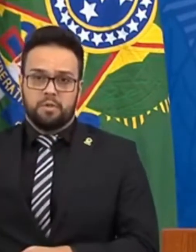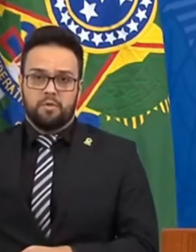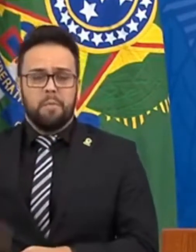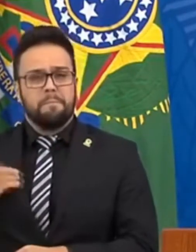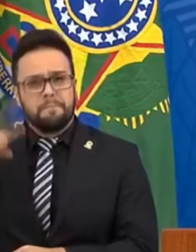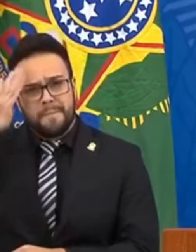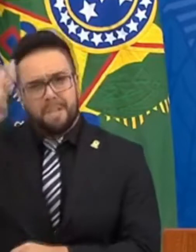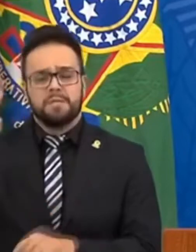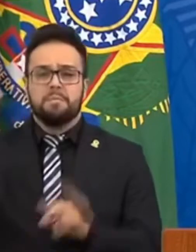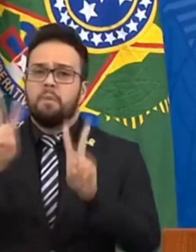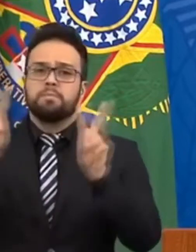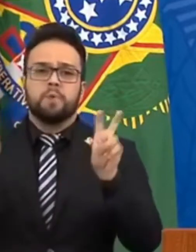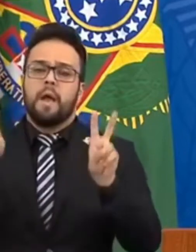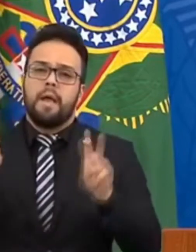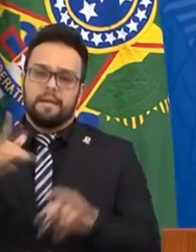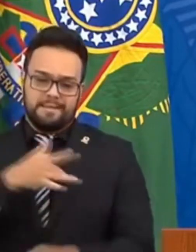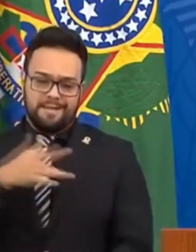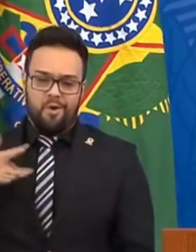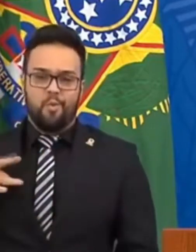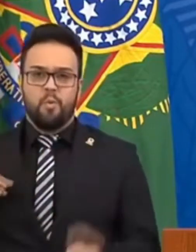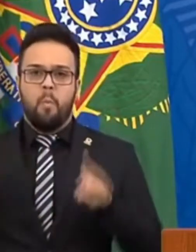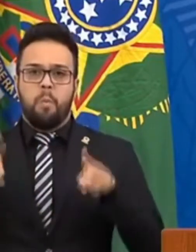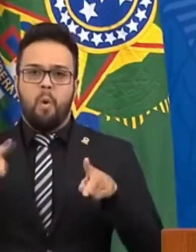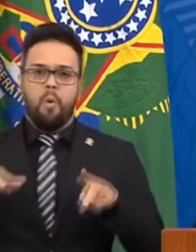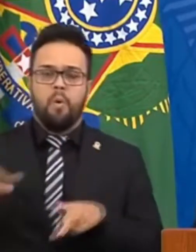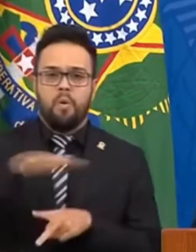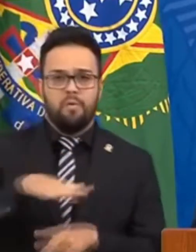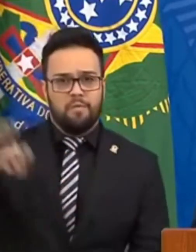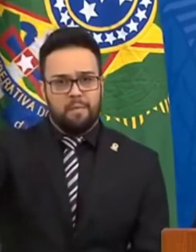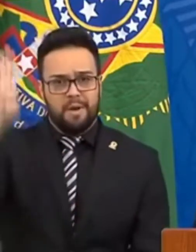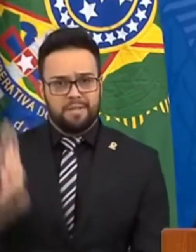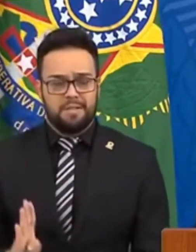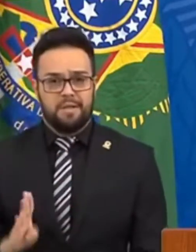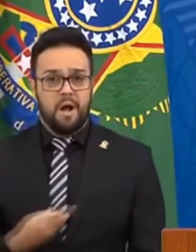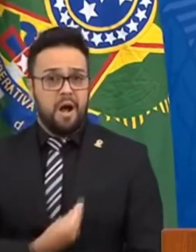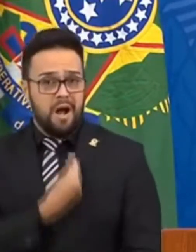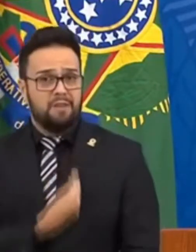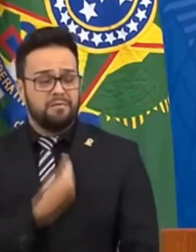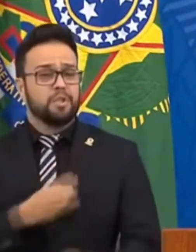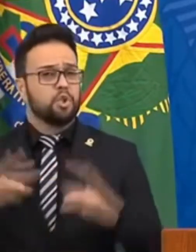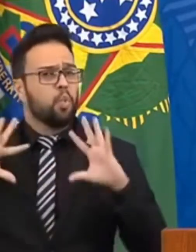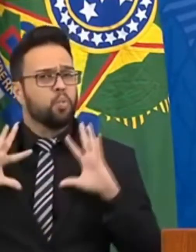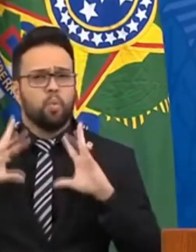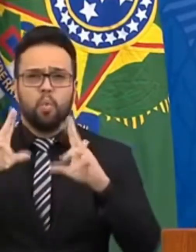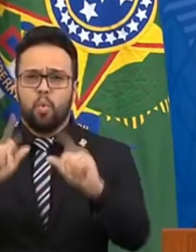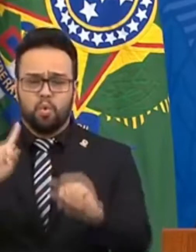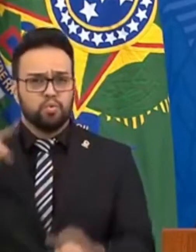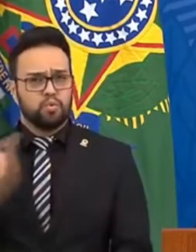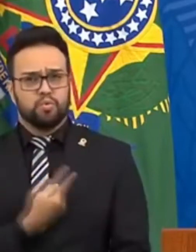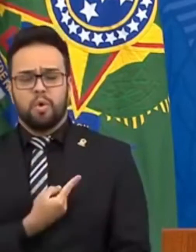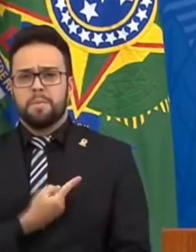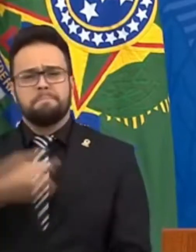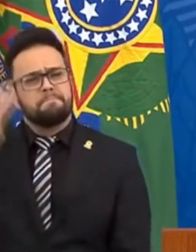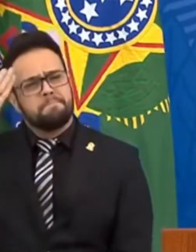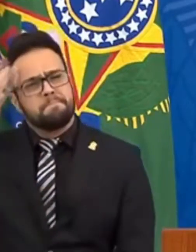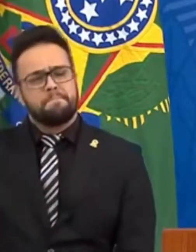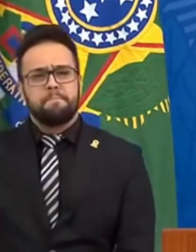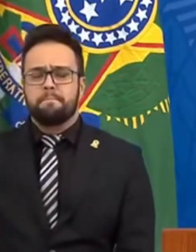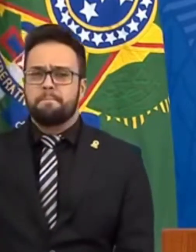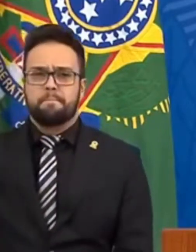e do povo brasileiro é a vida para todos nós está em primeiro